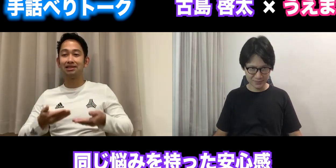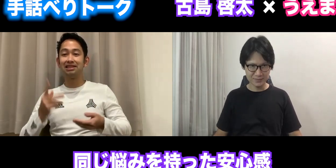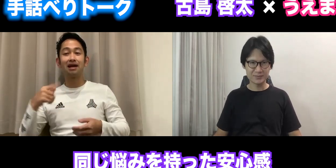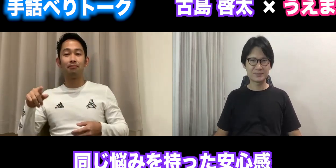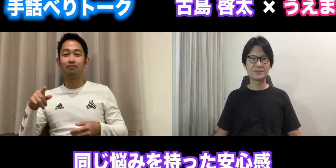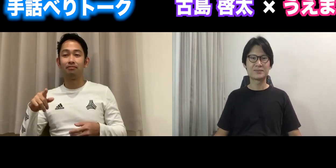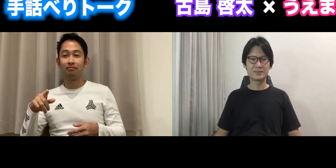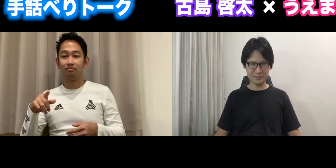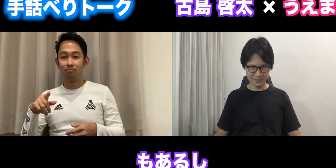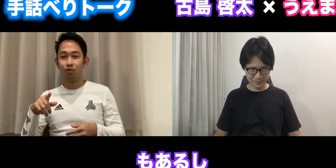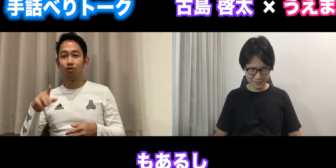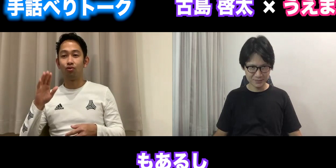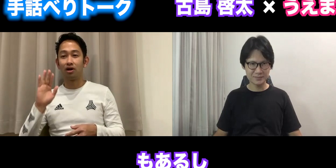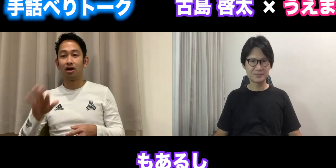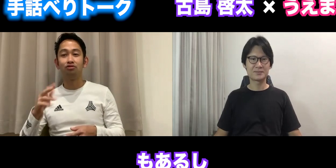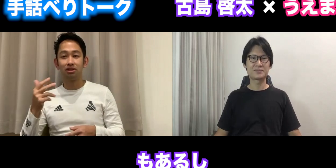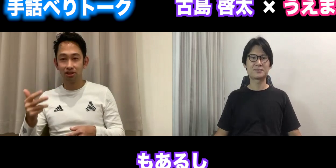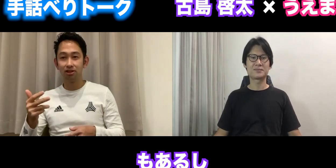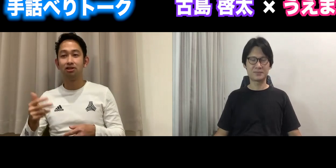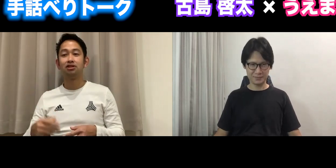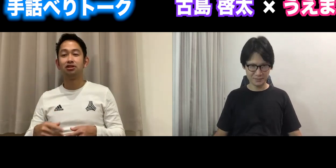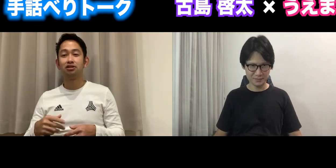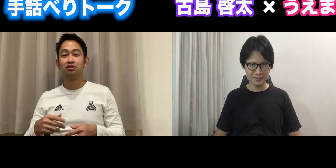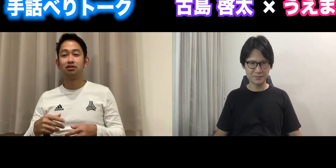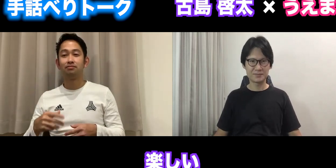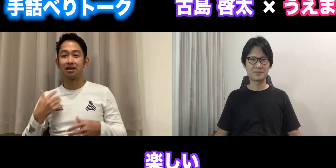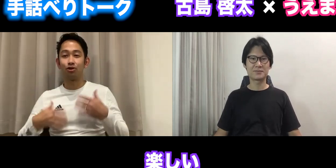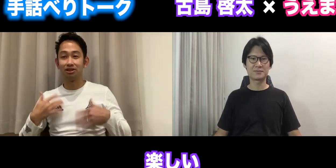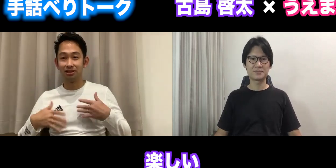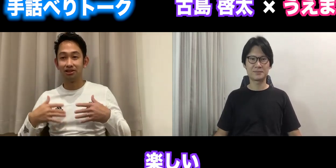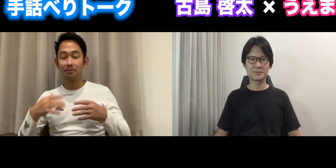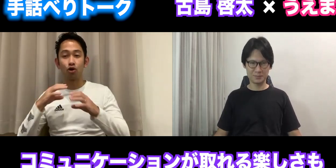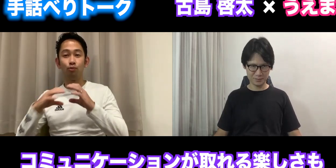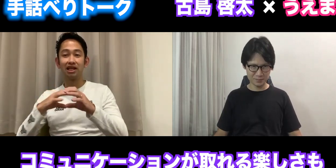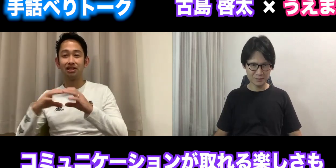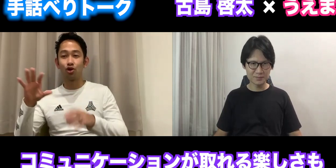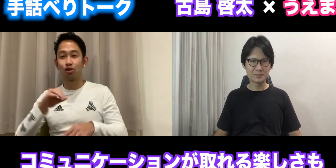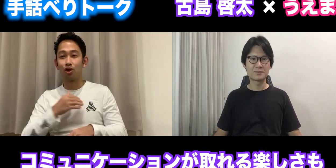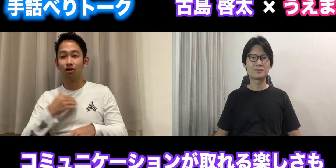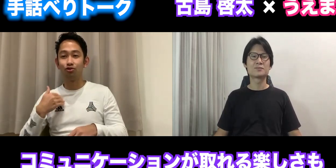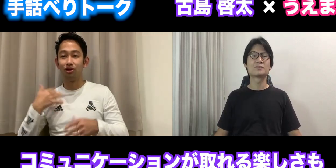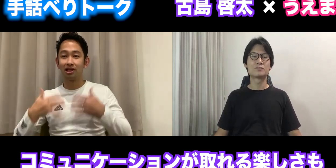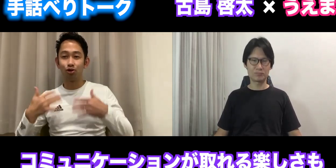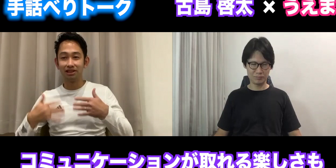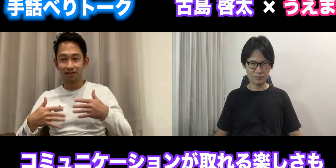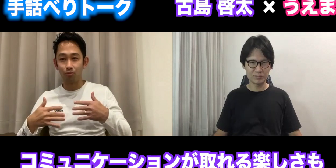感をあるしまた楽しいサマーコミュニケーションを取れる楽しさも